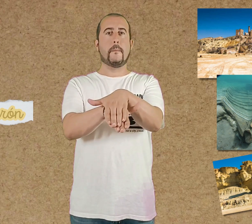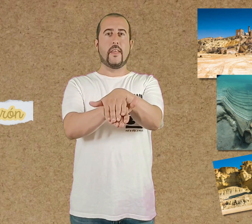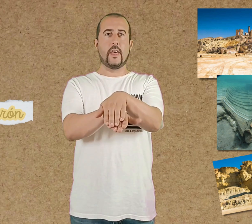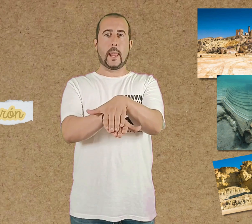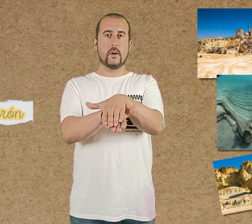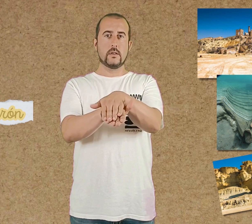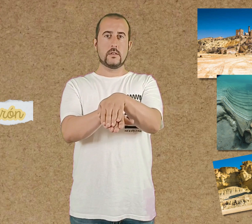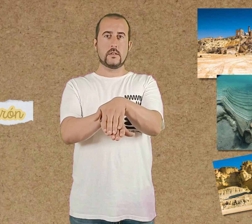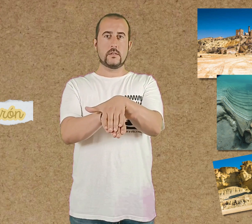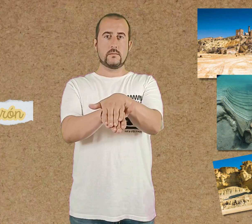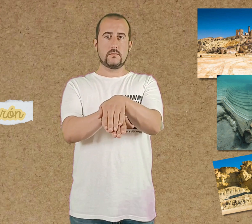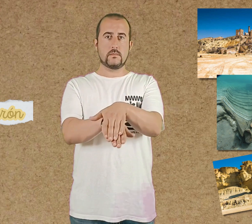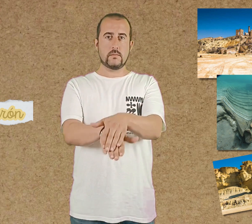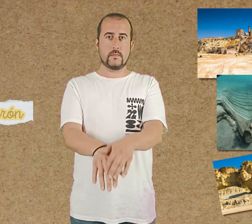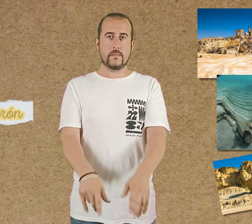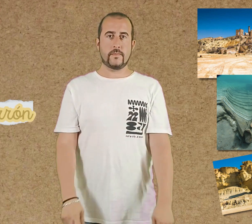tiene dos mares y una mirada.